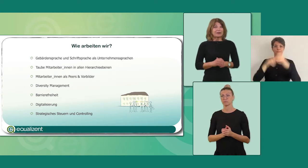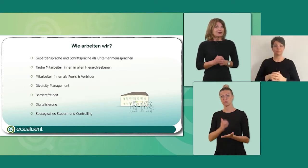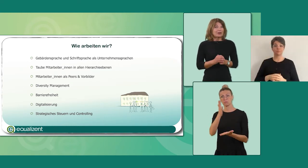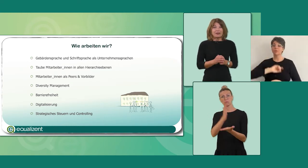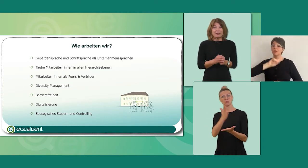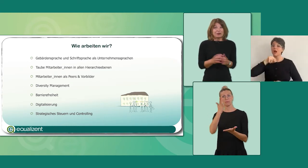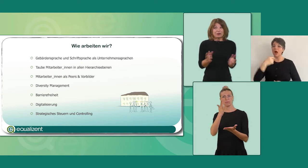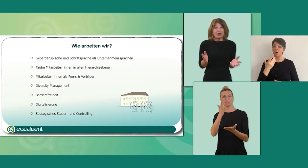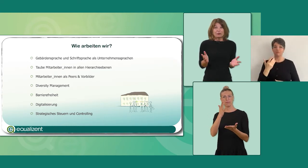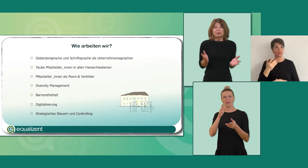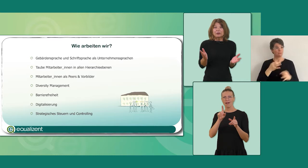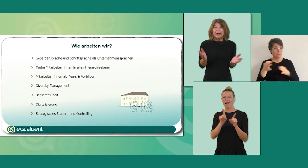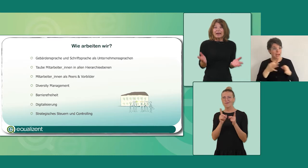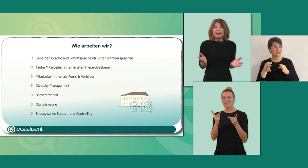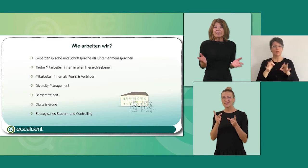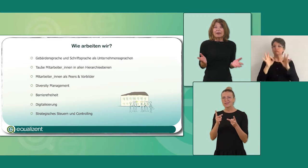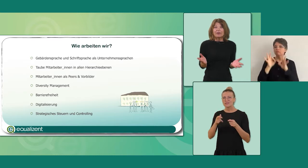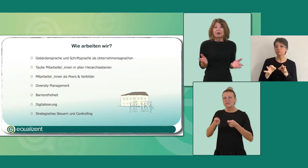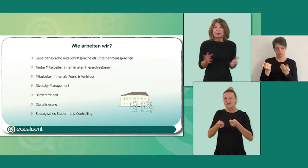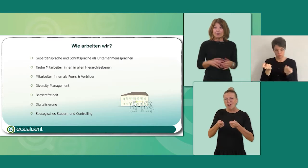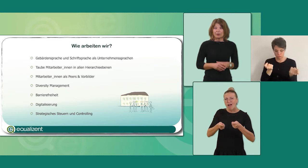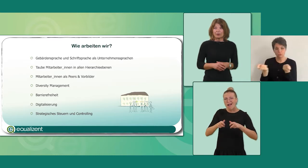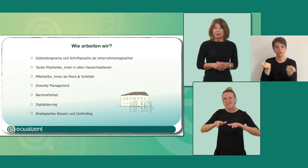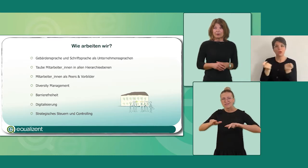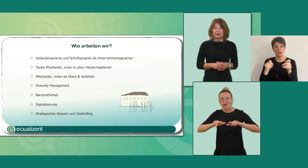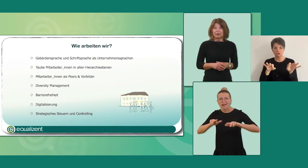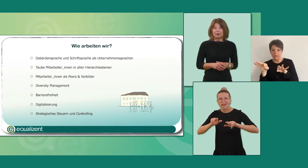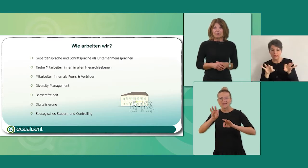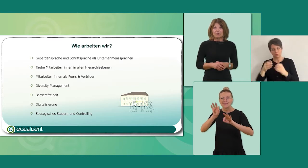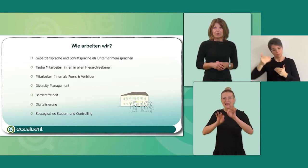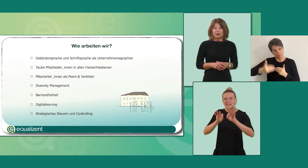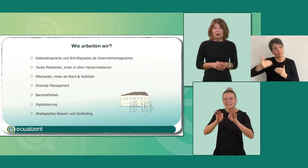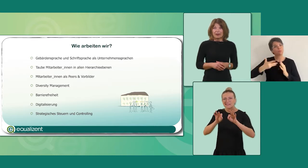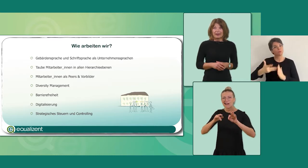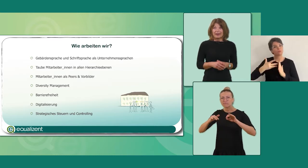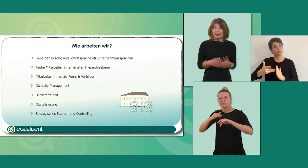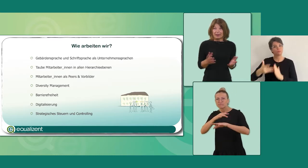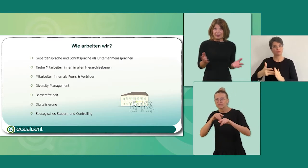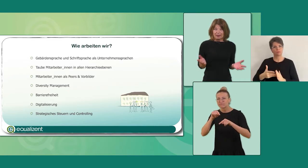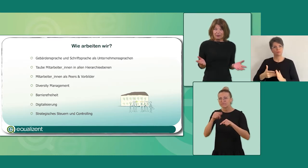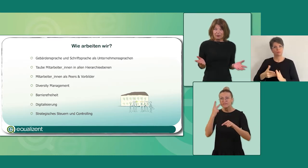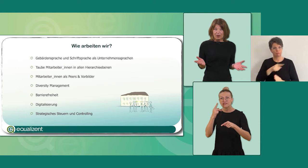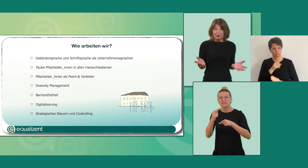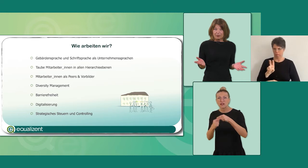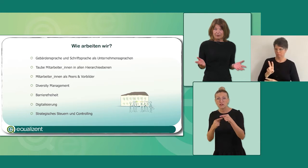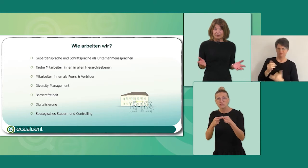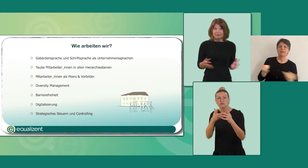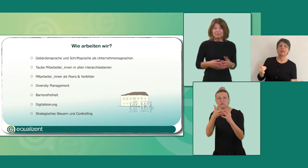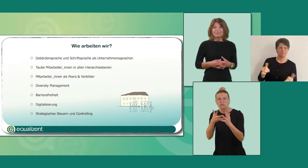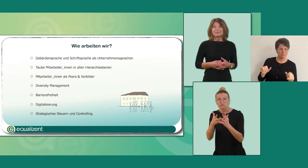Angebote werden strategisch gesteuert und regelmäßig überprüft. Ja, geht denn das